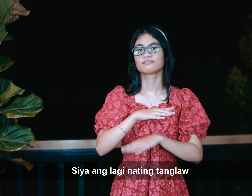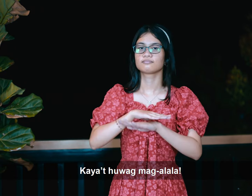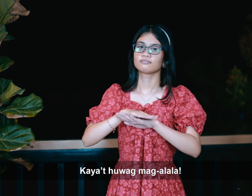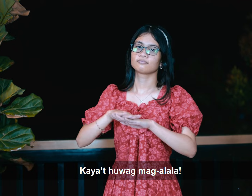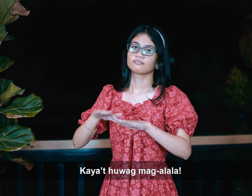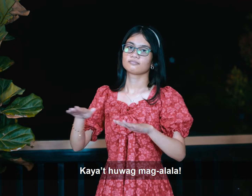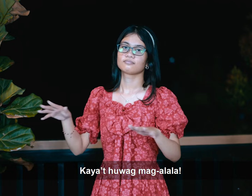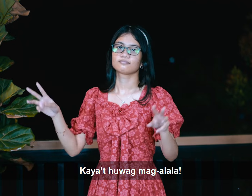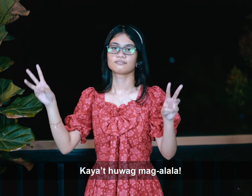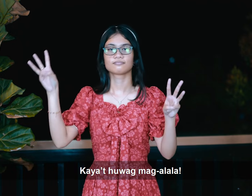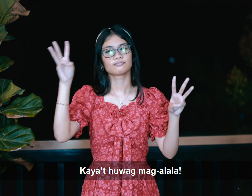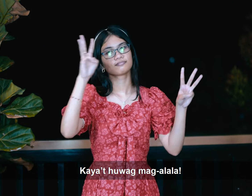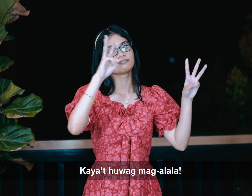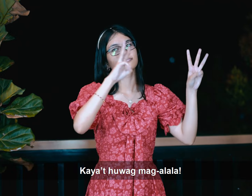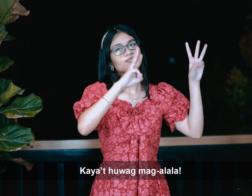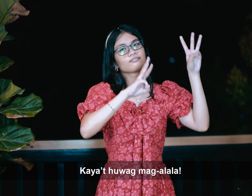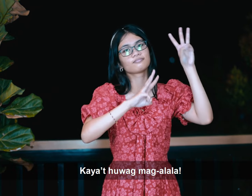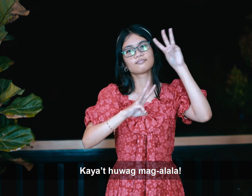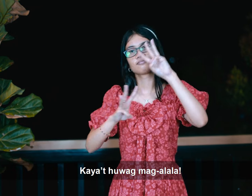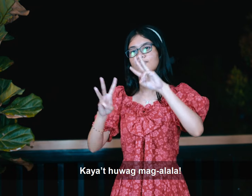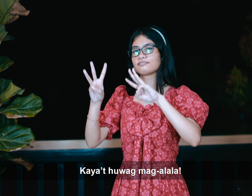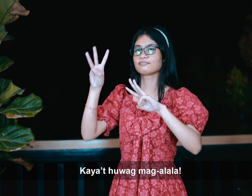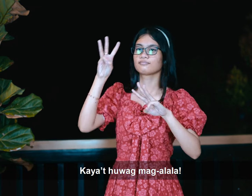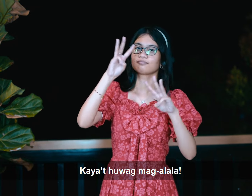kamyan, kaya't huwag mag-alala.